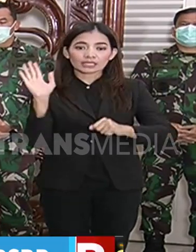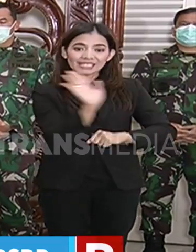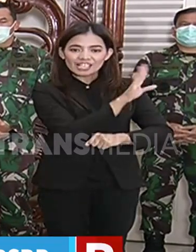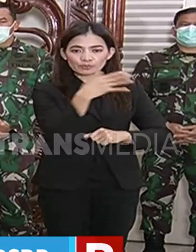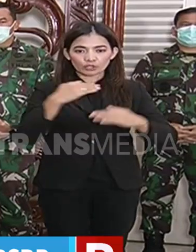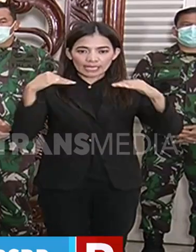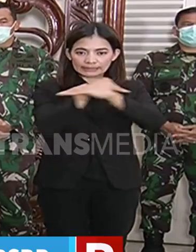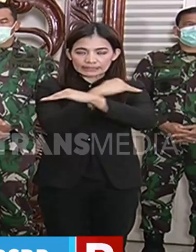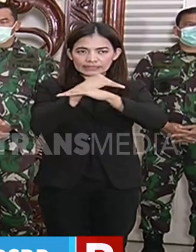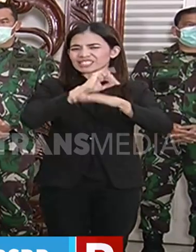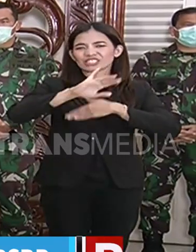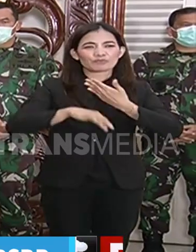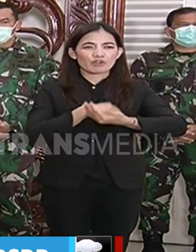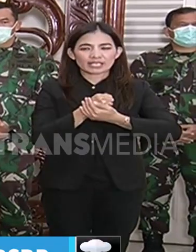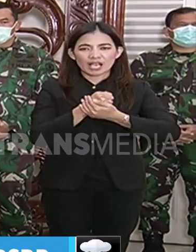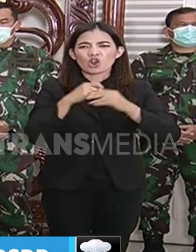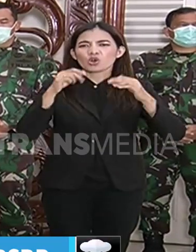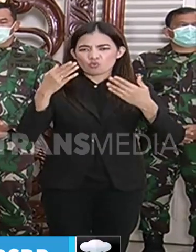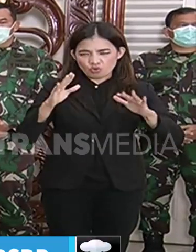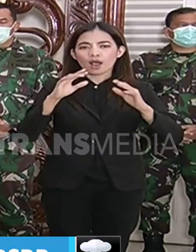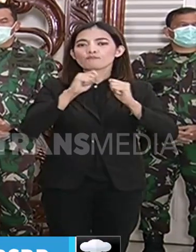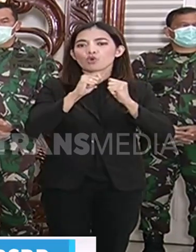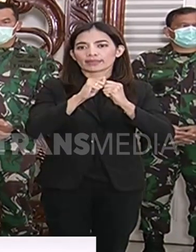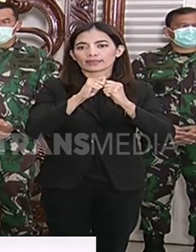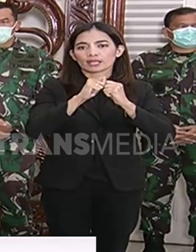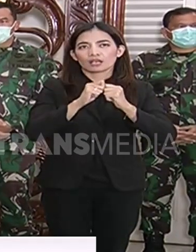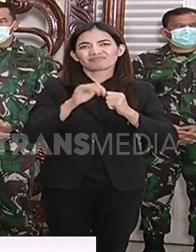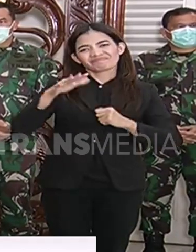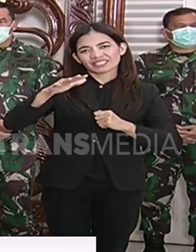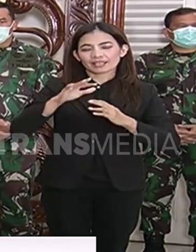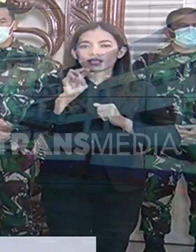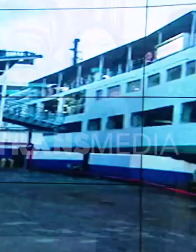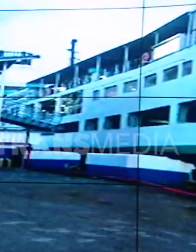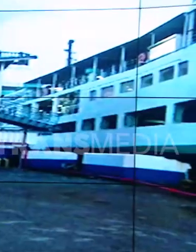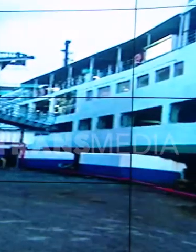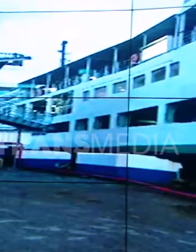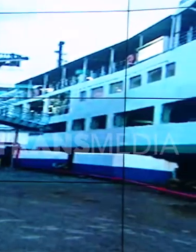transportasi, semuanya sudah kita lakukan selama 3 minggu terakhir ini.